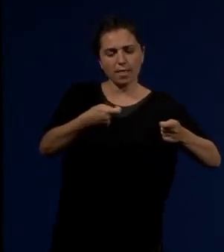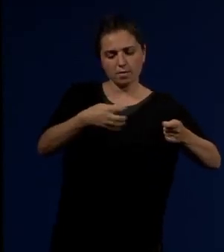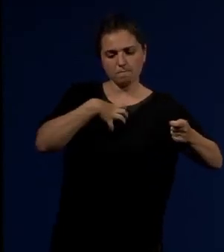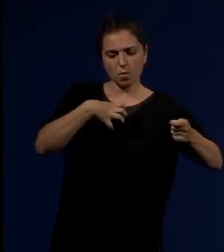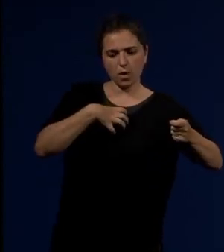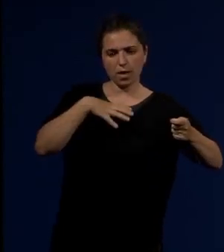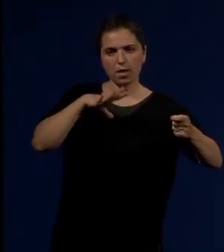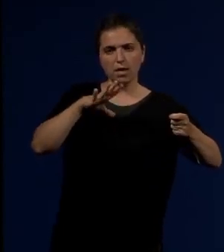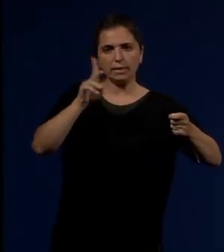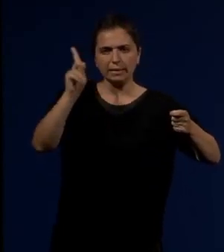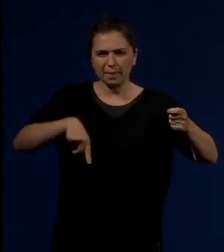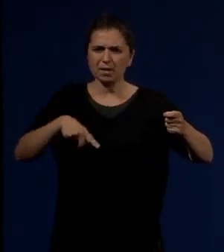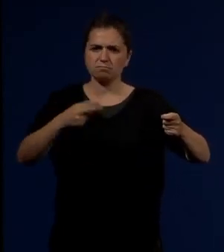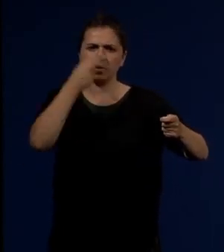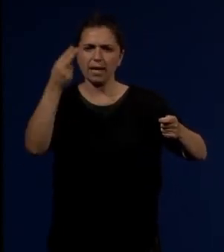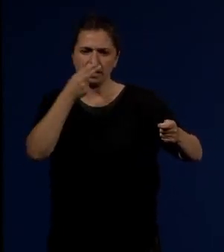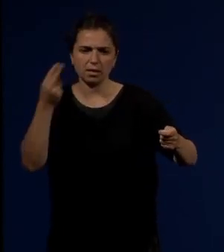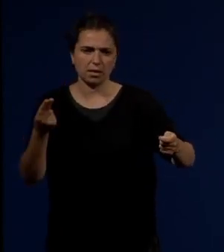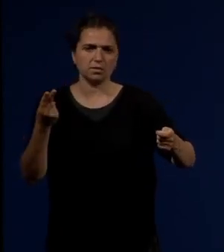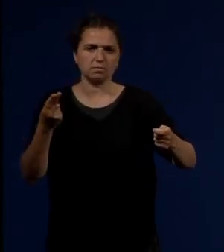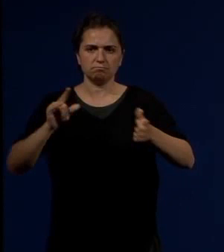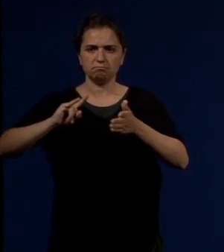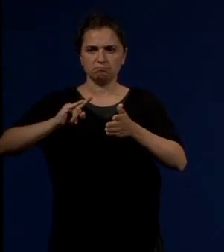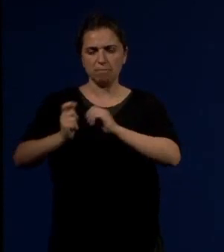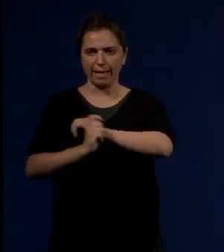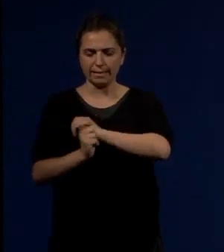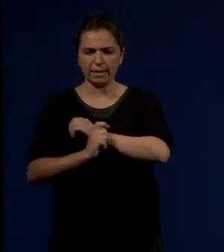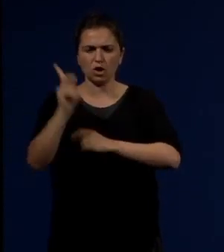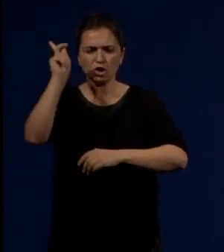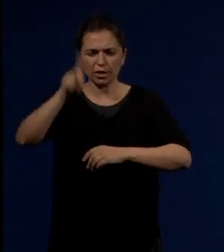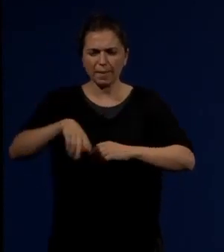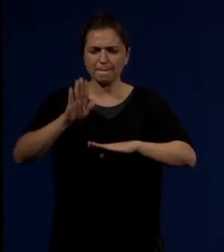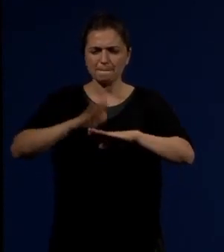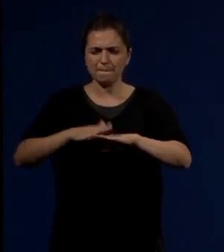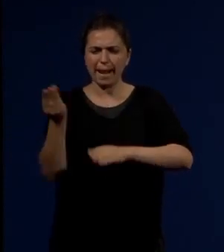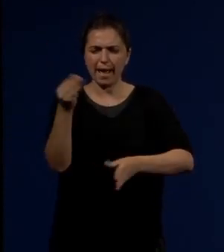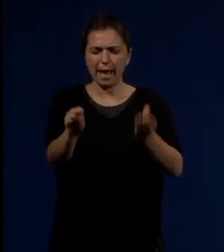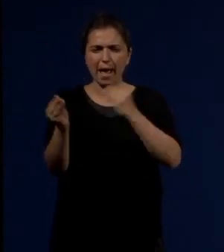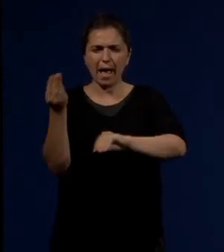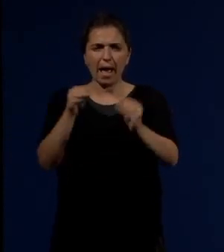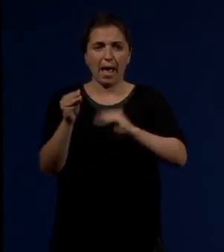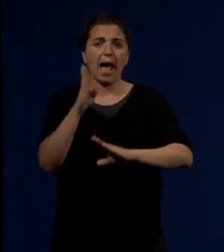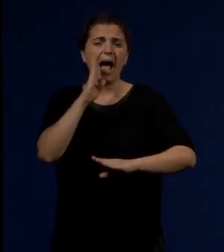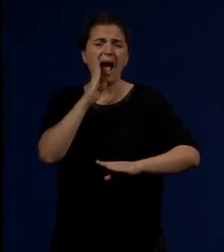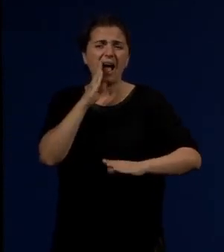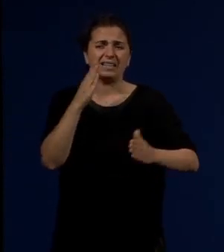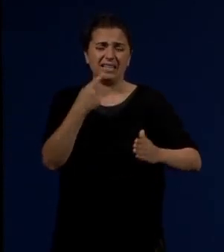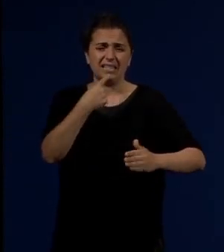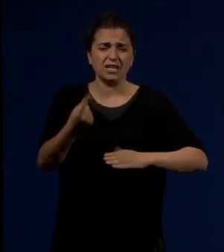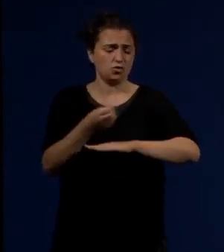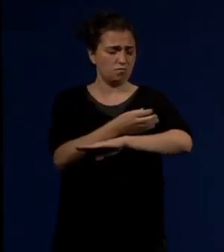os intereses estratégicos do noso país na vía industrial, para complementar as infraestructuras que xa foron comentadas antes de carácter viario